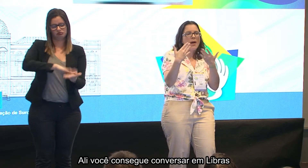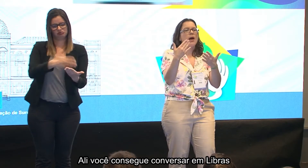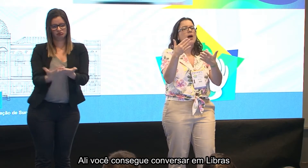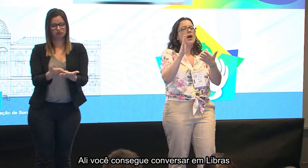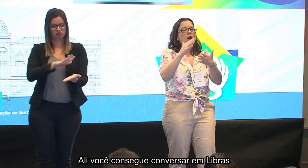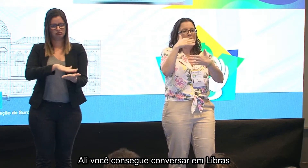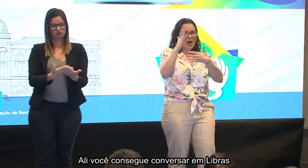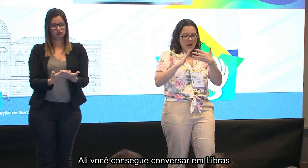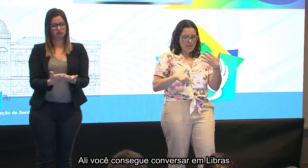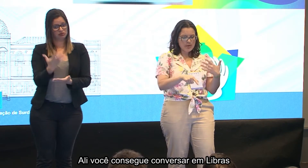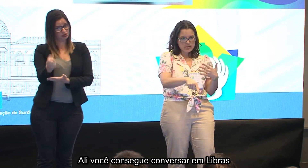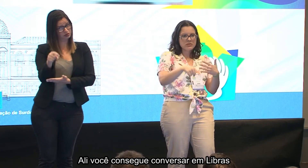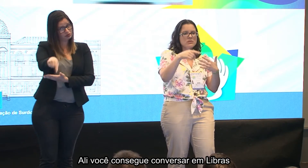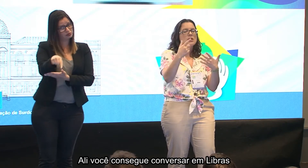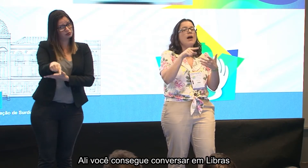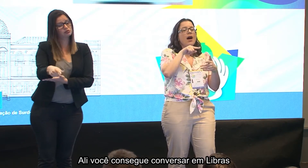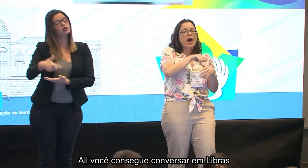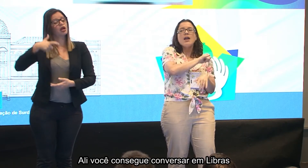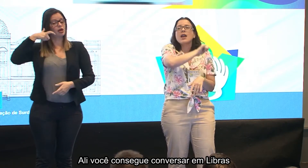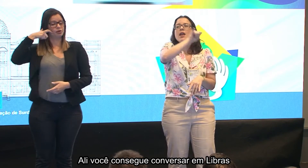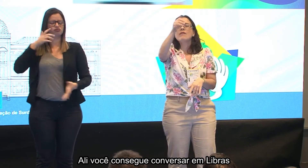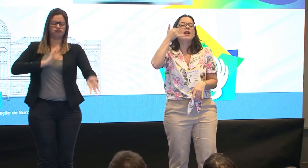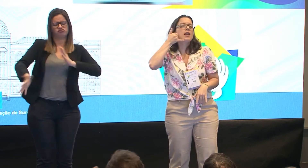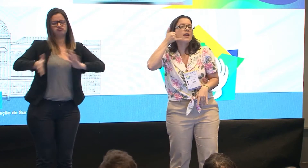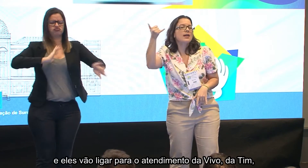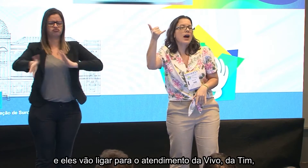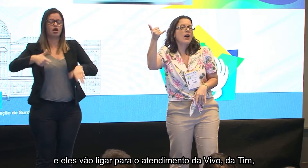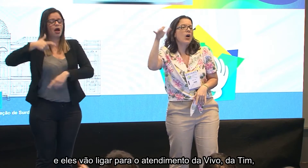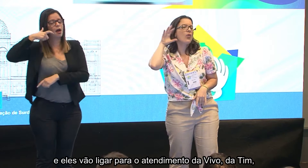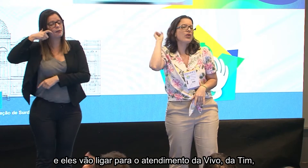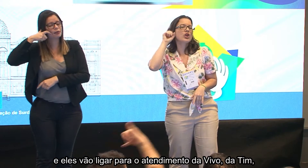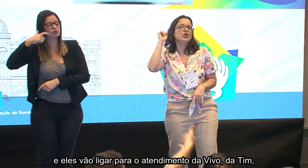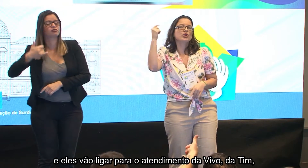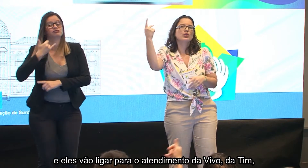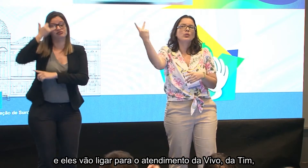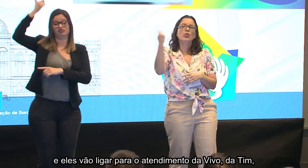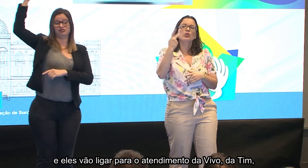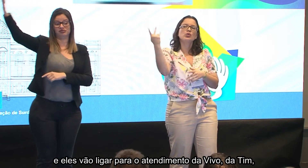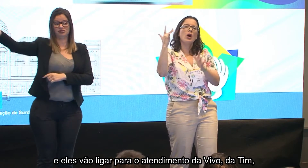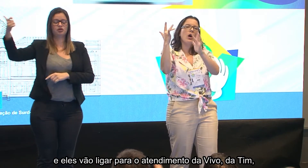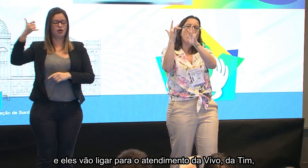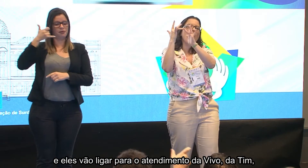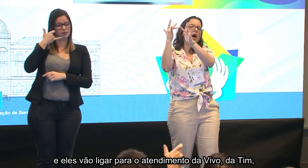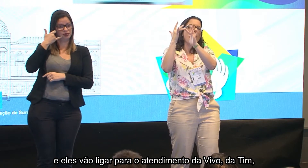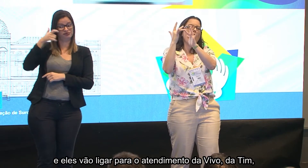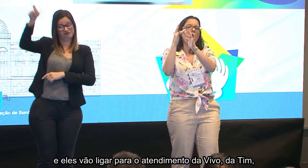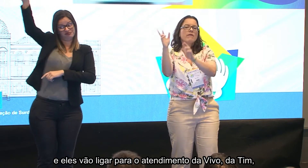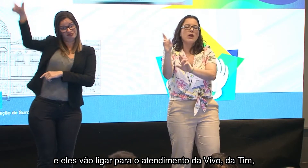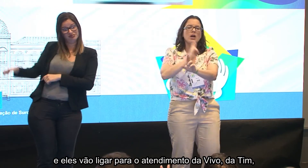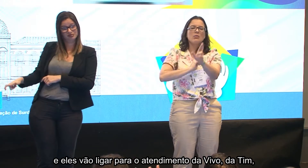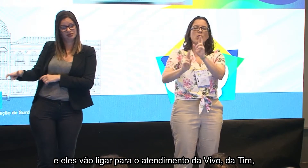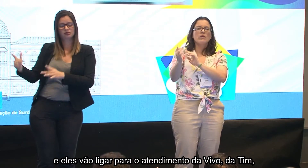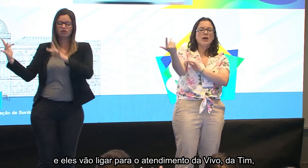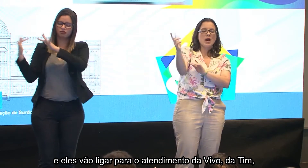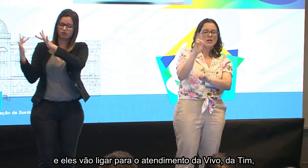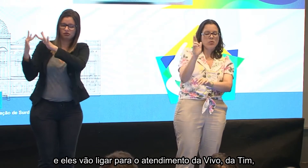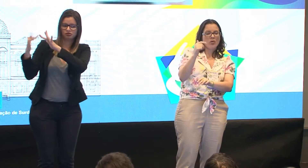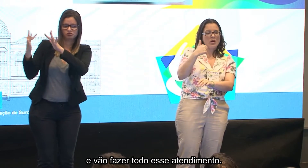consegue conversar em Libras, e eles vão ligar para o atendimento da Vivo, da TIM, e